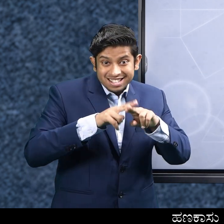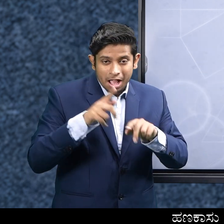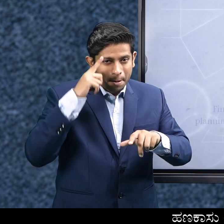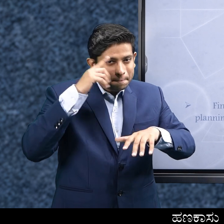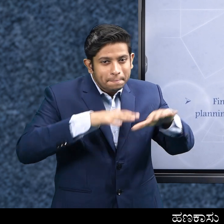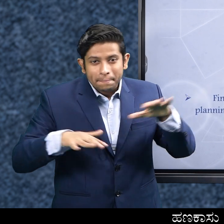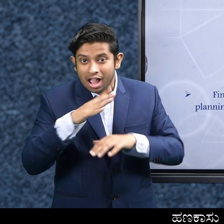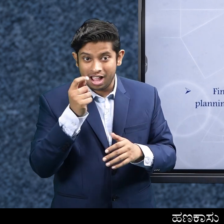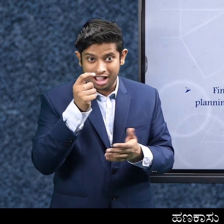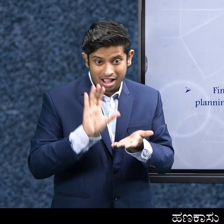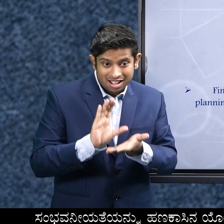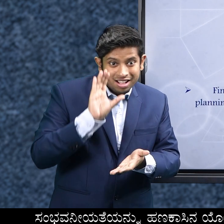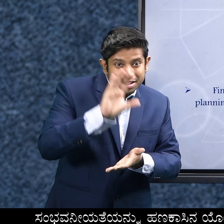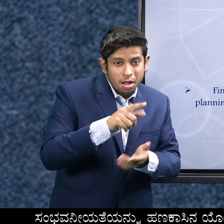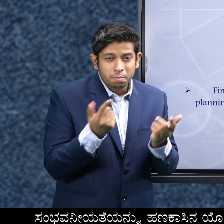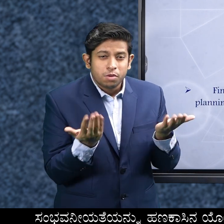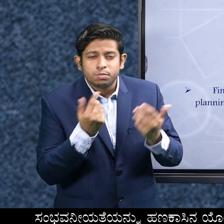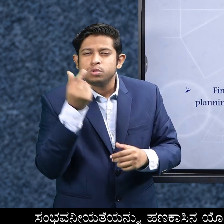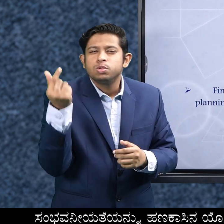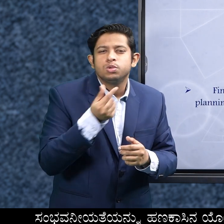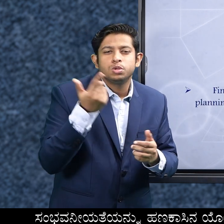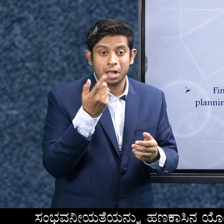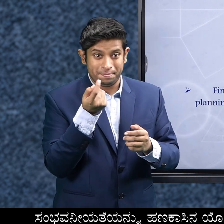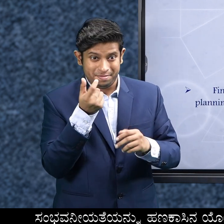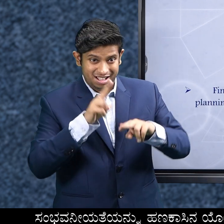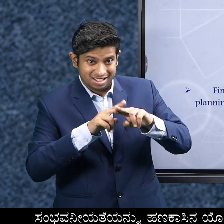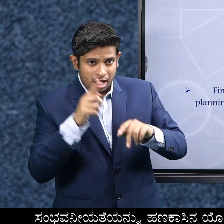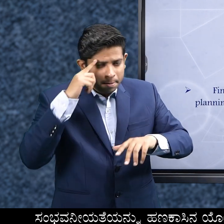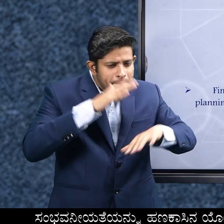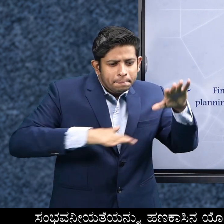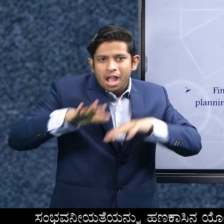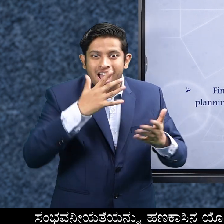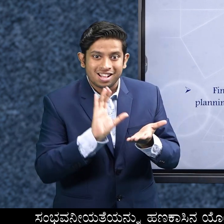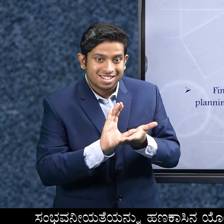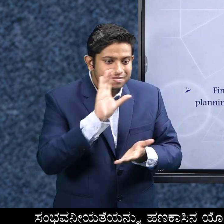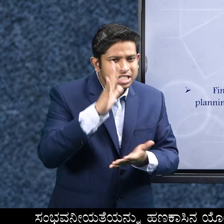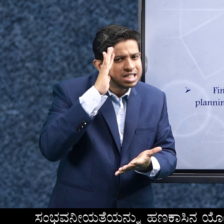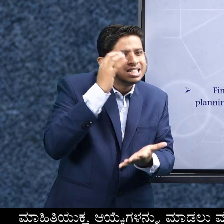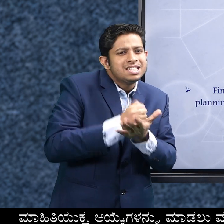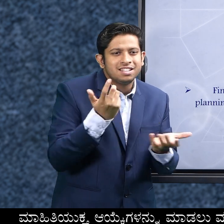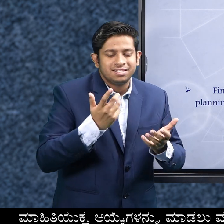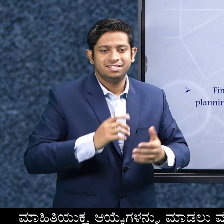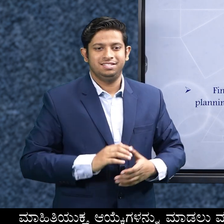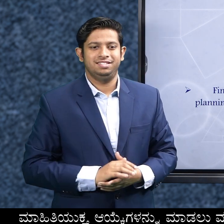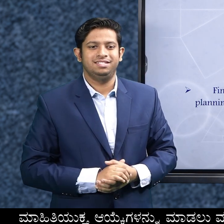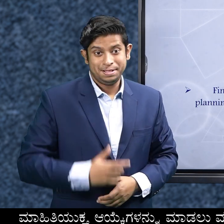ಹಣಕಾಸು ಯೋಜನೆ ಮತ್ತು ಹೂಡಿಕೆ. ಸಂಭವನೀಯತೆಯನ್ನ ಹಣಕಾಸಿನ ಯೋಜನೆ ಮತ್ತು ಹೂಡಿಕೆ ನಿರ್ಧಾರಗಳಲ್ಲಿ ಬಳಸಲಾಗುತ್ತೆ. ಮಾಹಿತಿಯುಕ್ತ ಆಯ್ಕೆಗಳನ್ನ ಮಾಡಲು